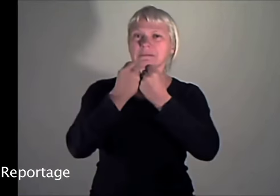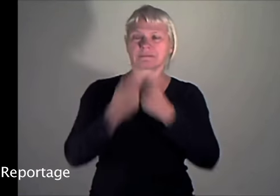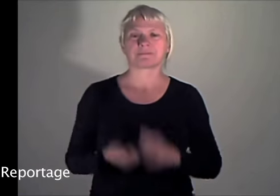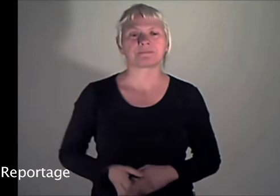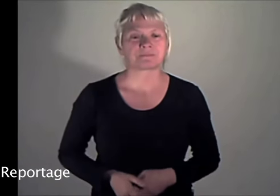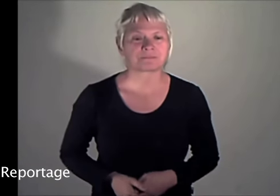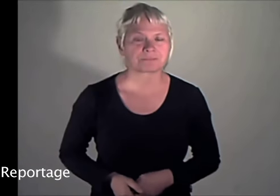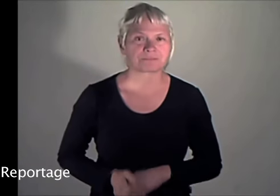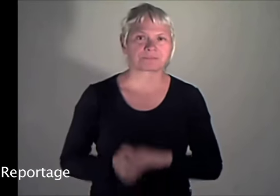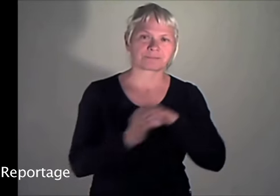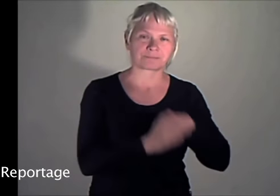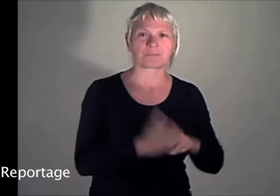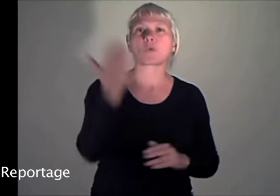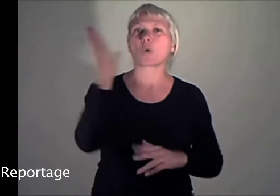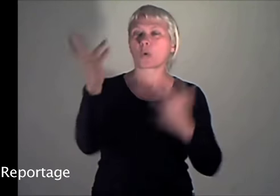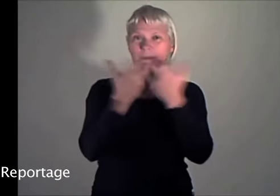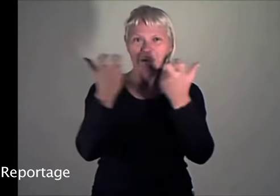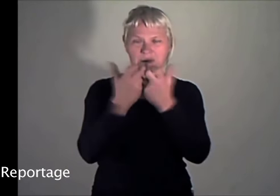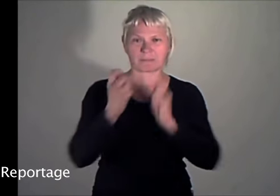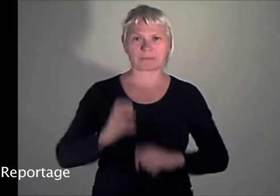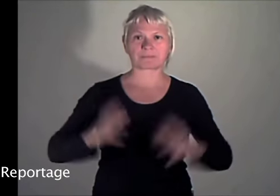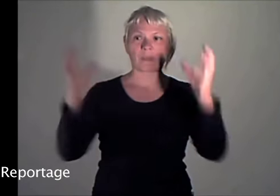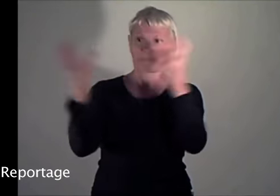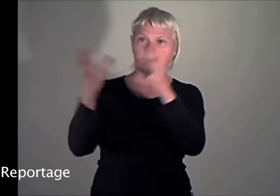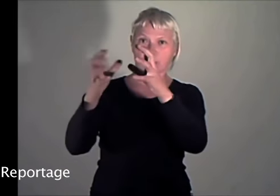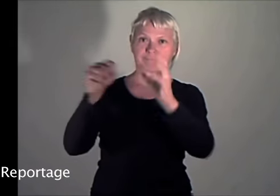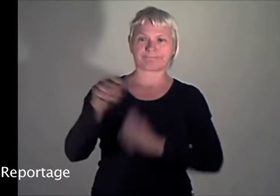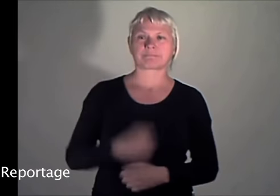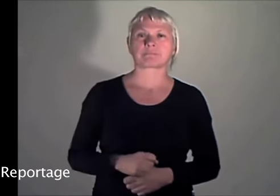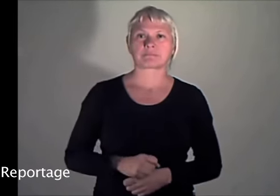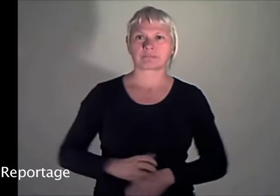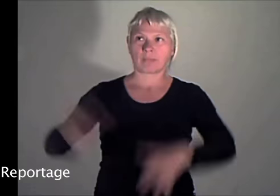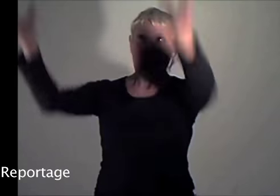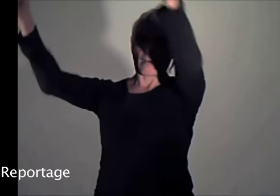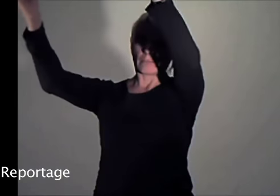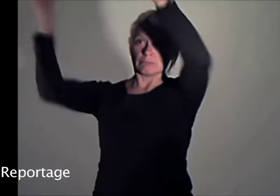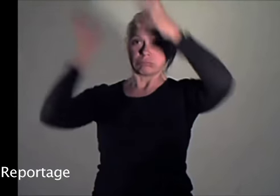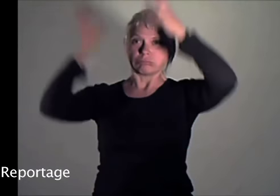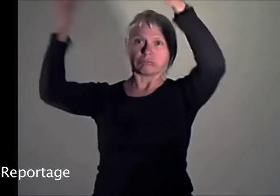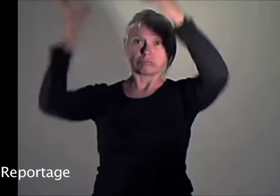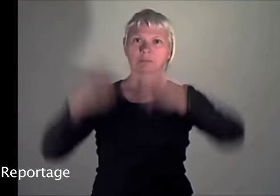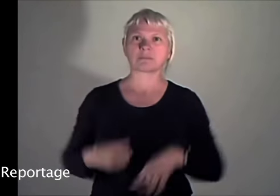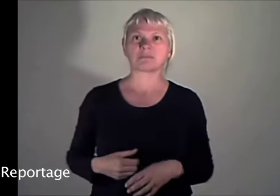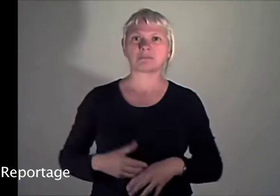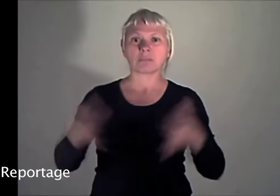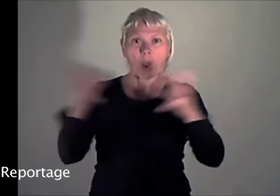qui tombe sur la tête. Bon, le ballon, comment il est gros comment le ballon? Ouah, il est très gros, par exemple. Tu vois, avec mon expression du visage, je